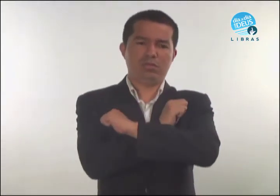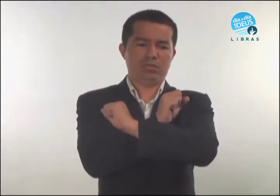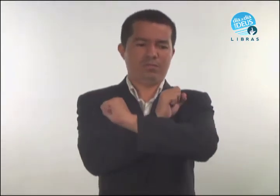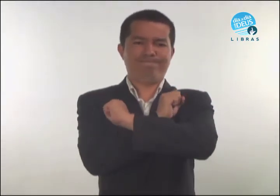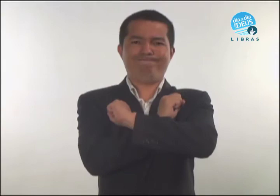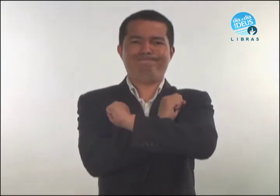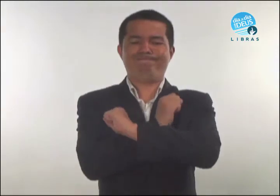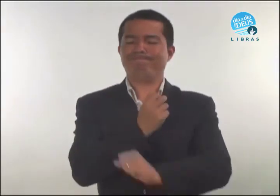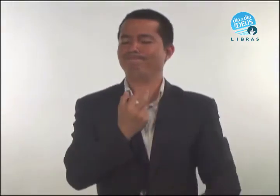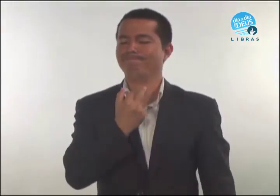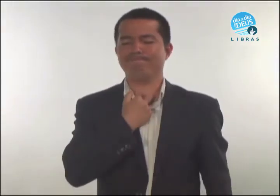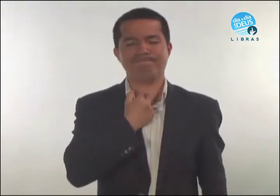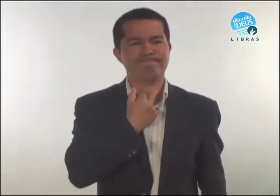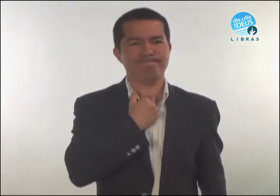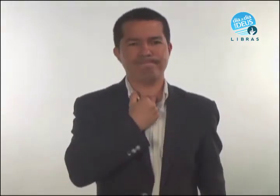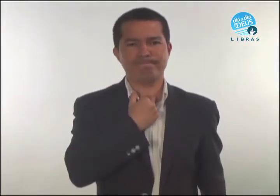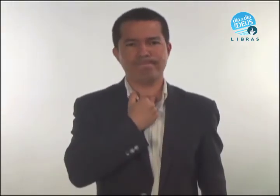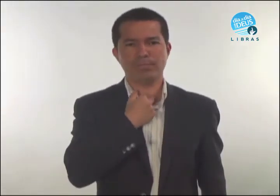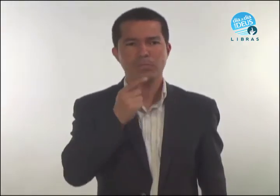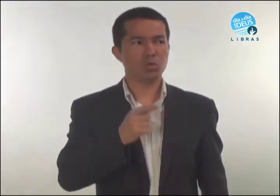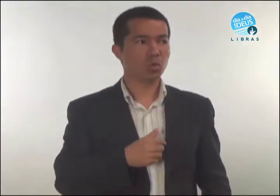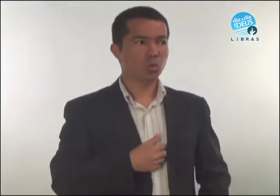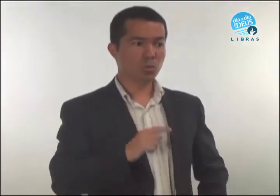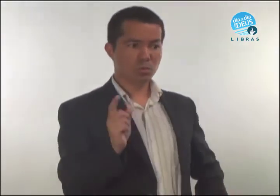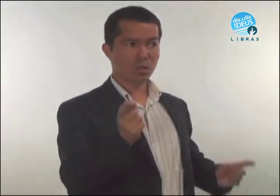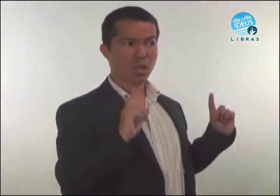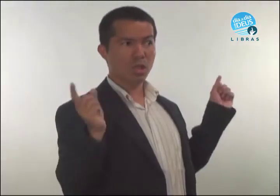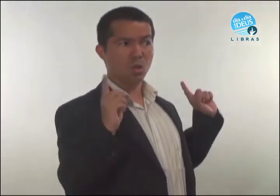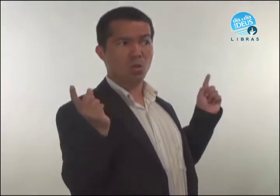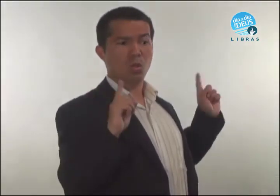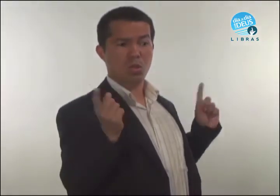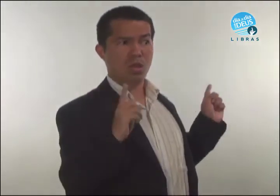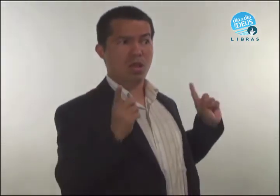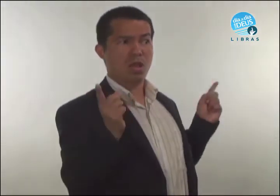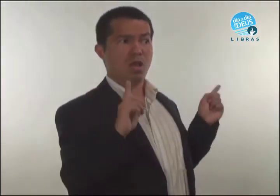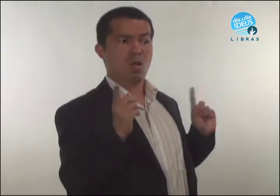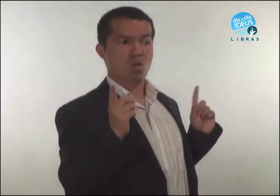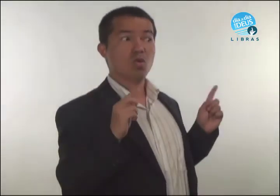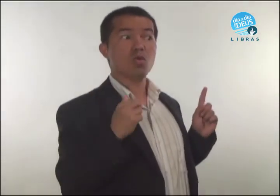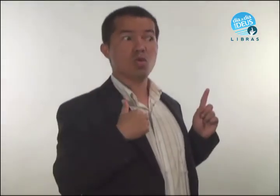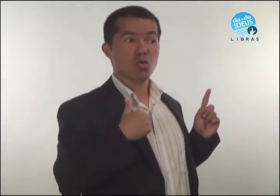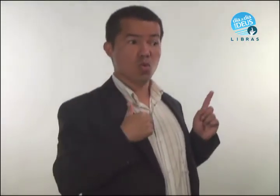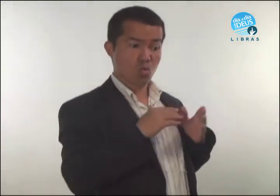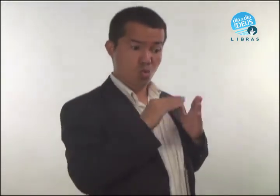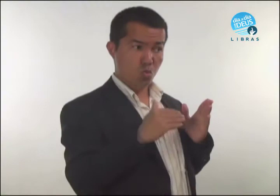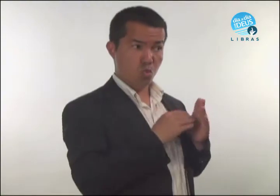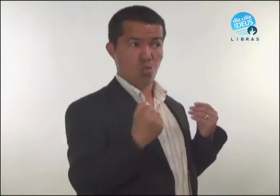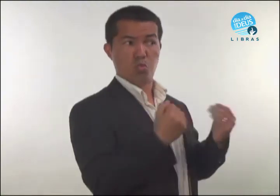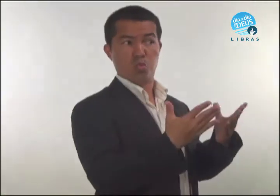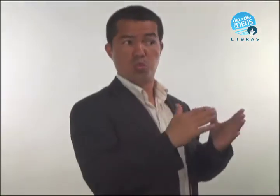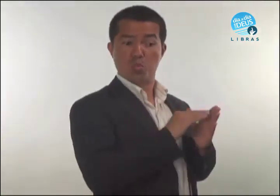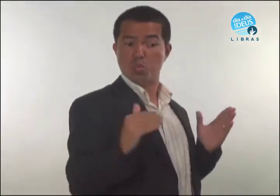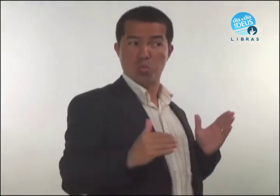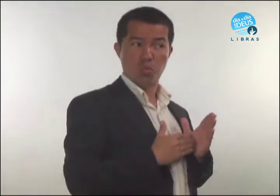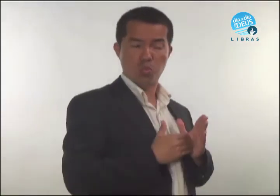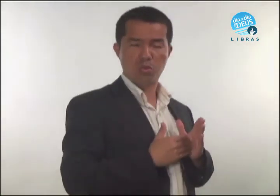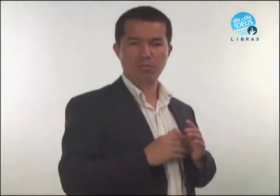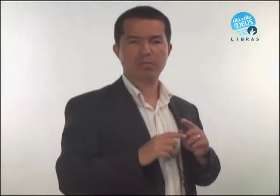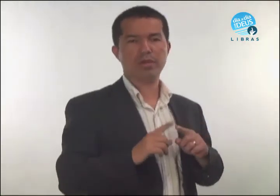Ou você é daquele tipo: nego até morrer. E foi o que aconteceu, morreu negando.